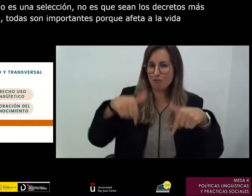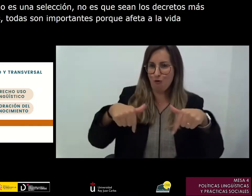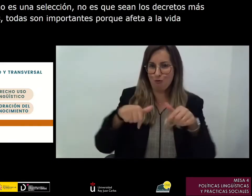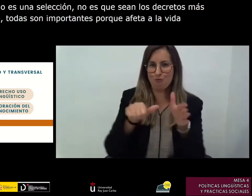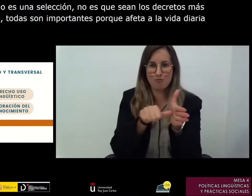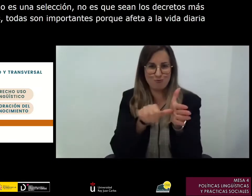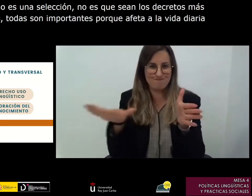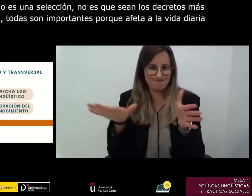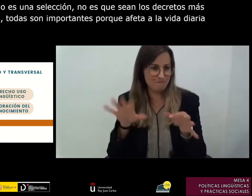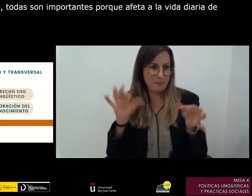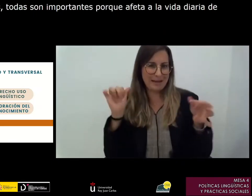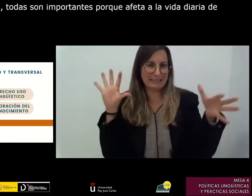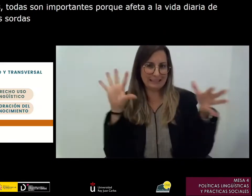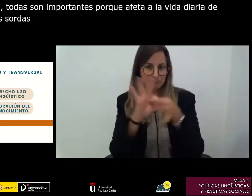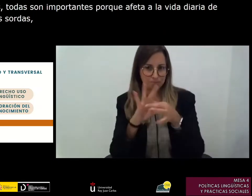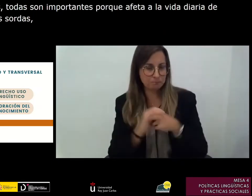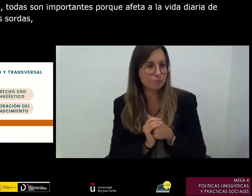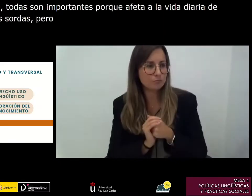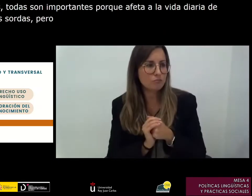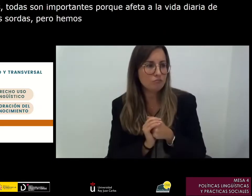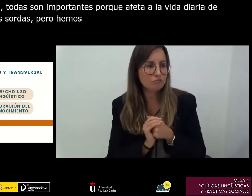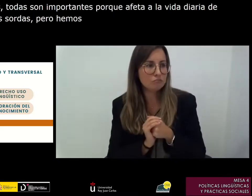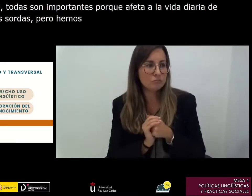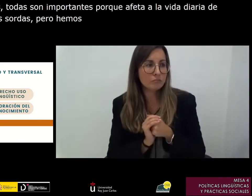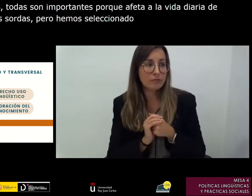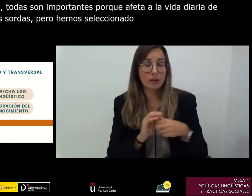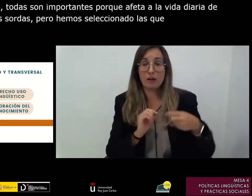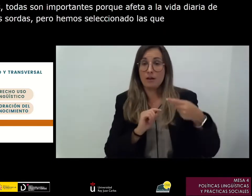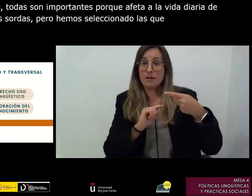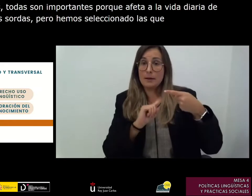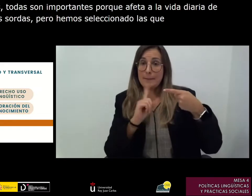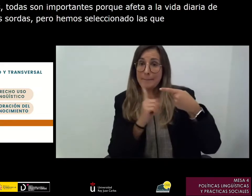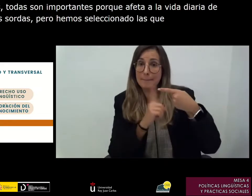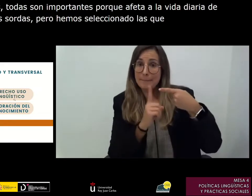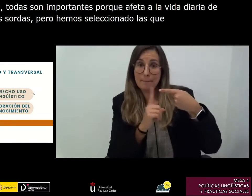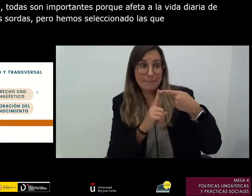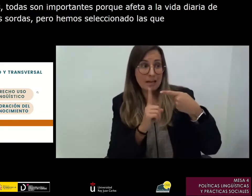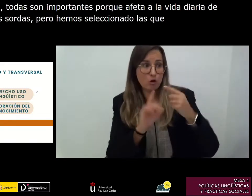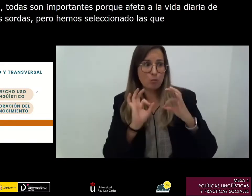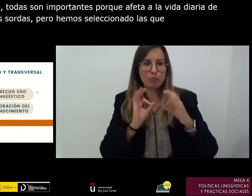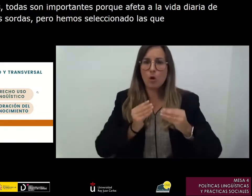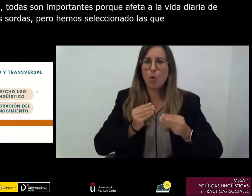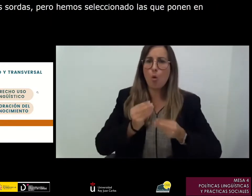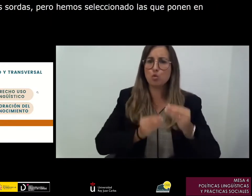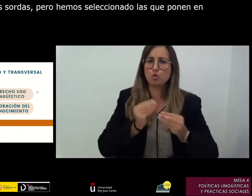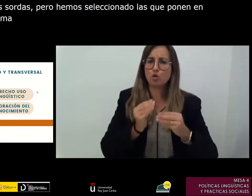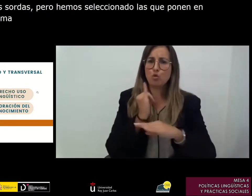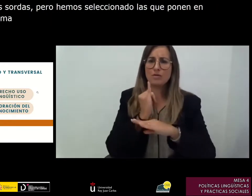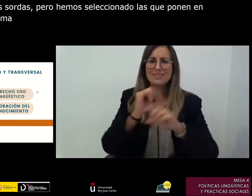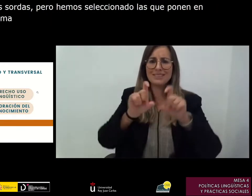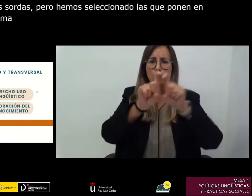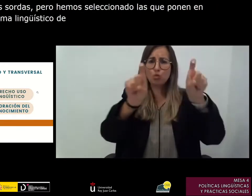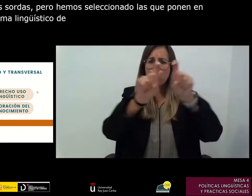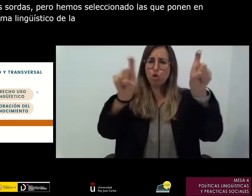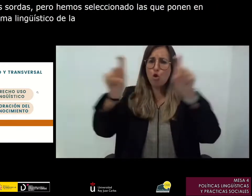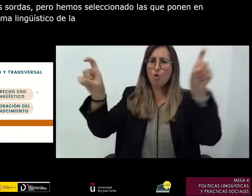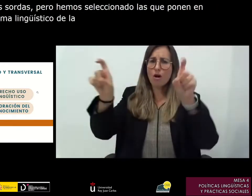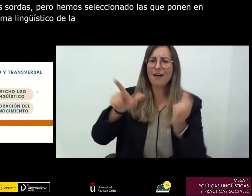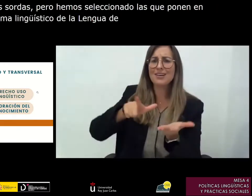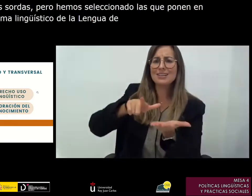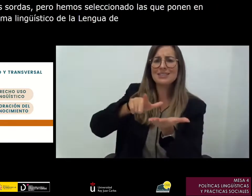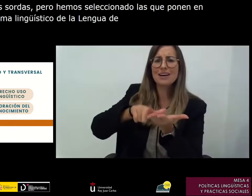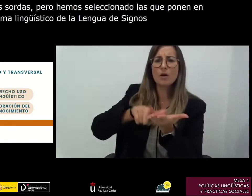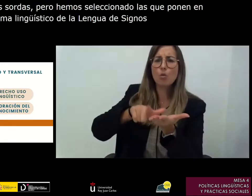valor el tema lingüístico de la lengua de signos, que es el tema principal del Congreso de este año. En primer lugar,